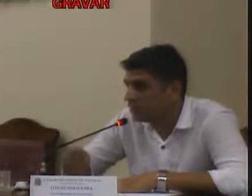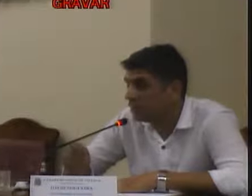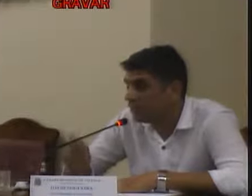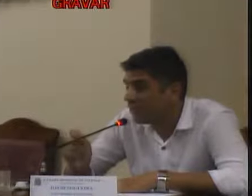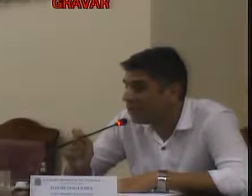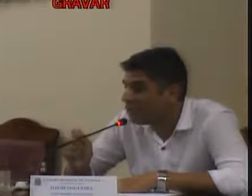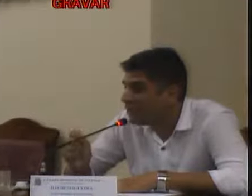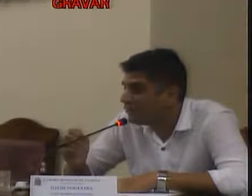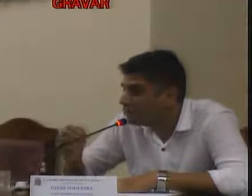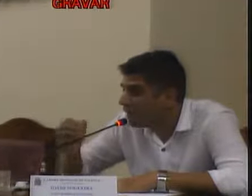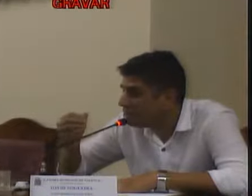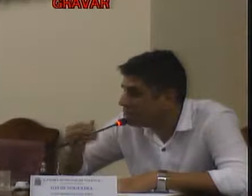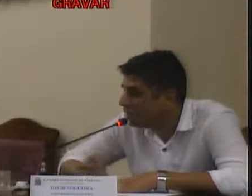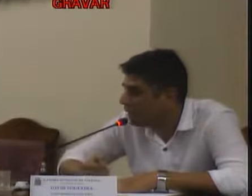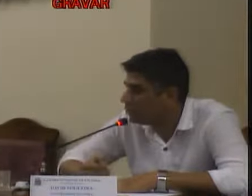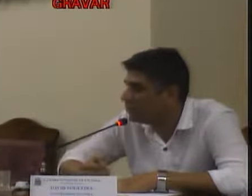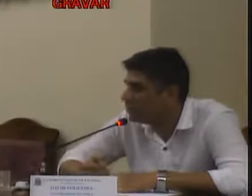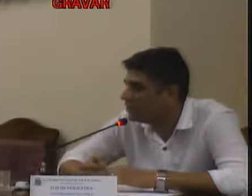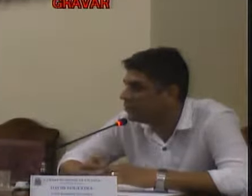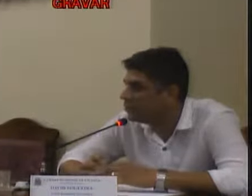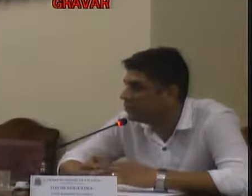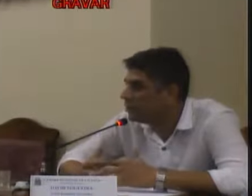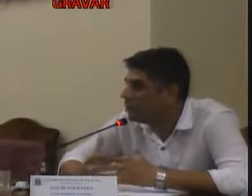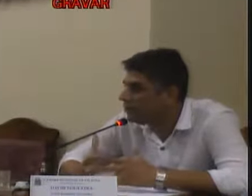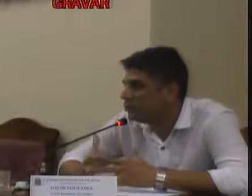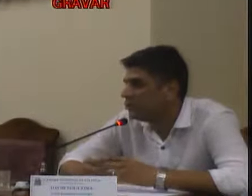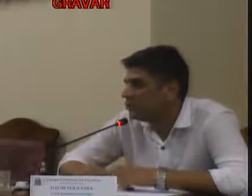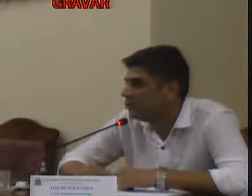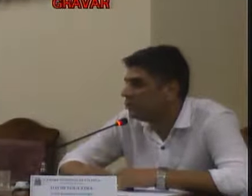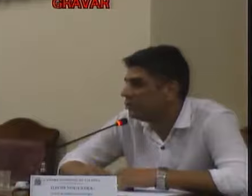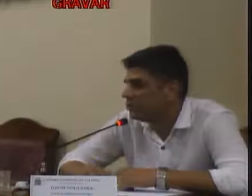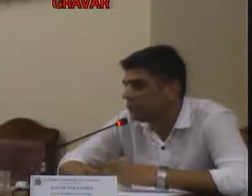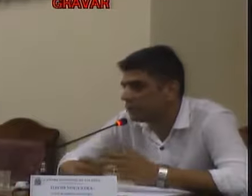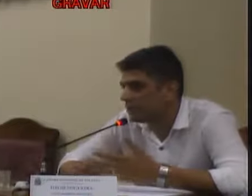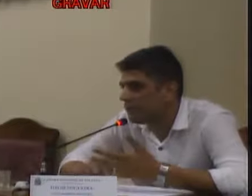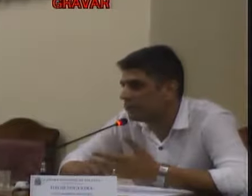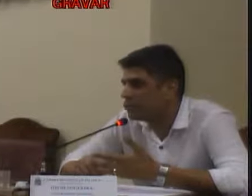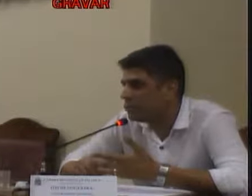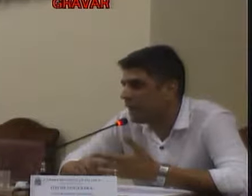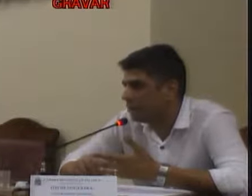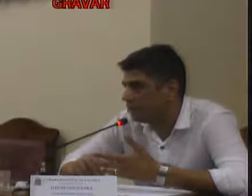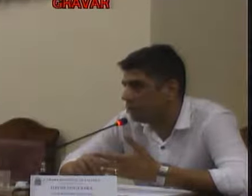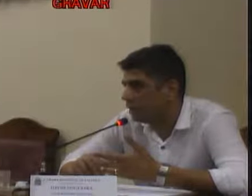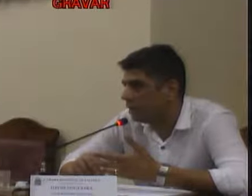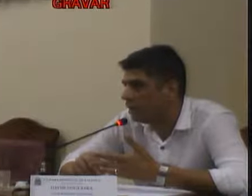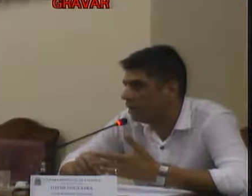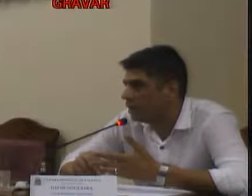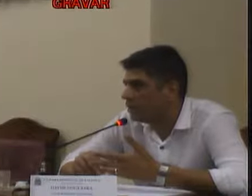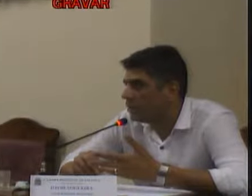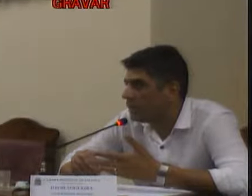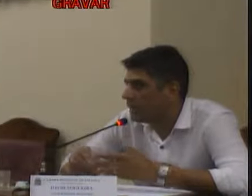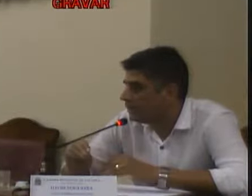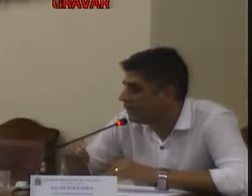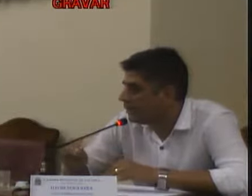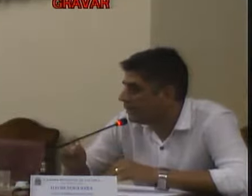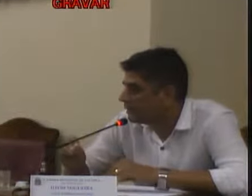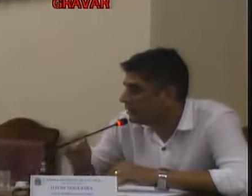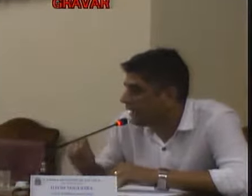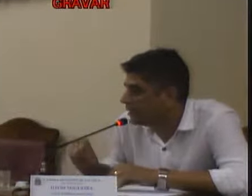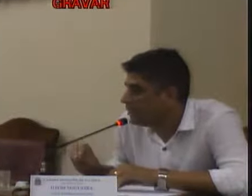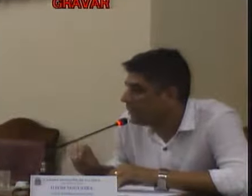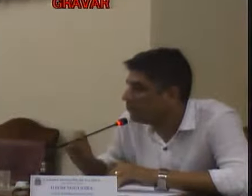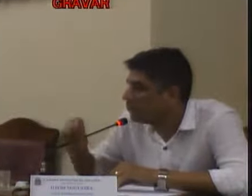o zelo, porque a gente já tem uma dificuldade enorme no município de calçamento, de buraco em rua. Então, que